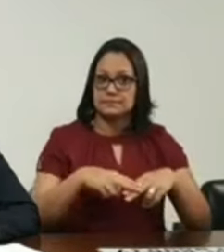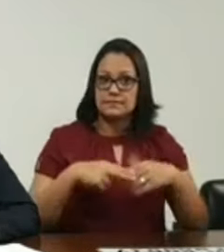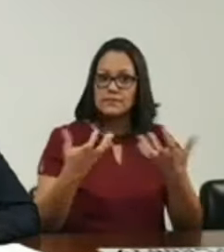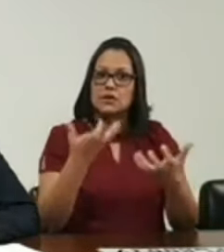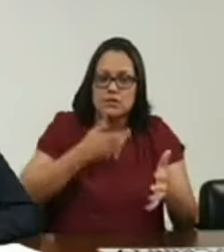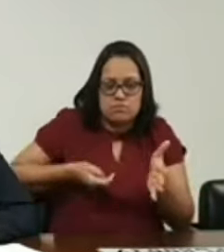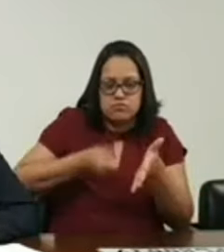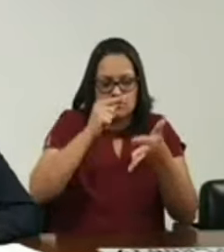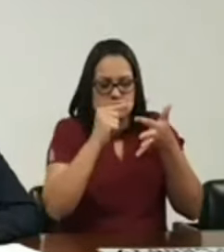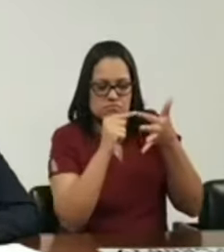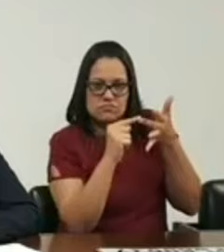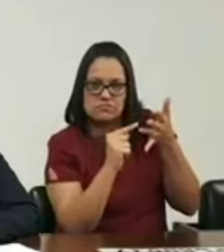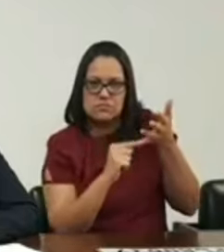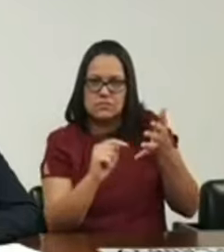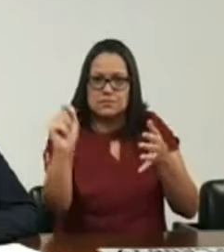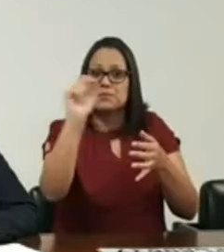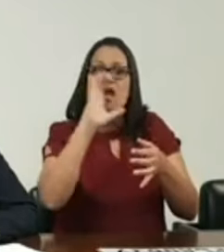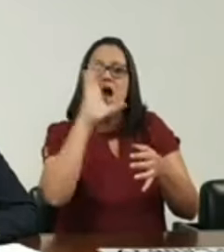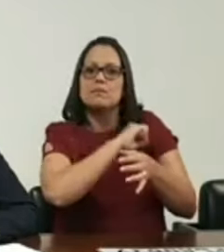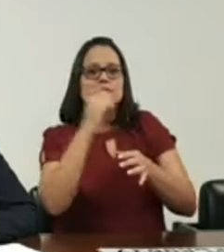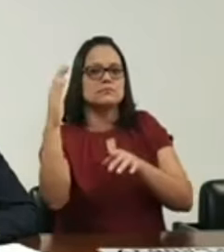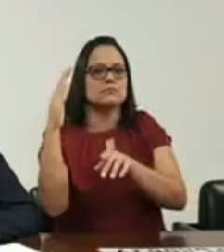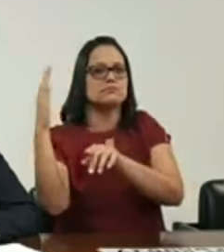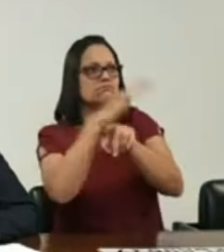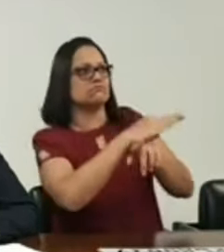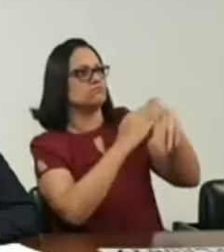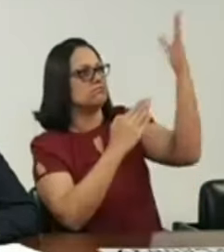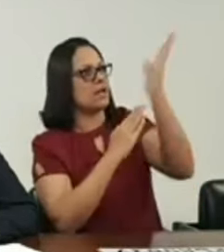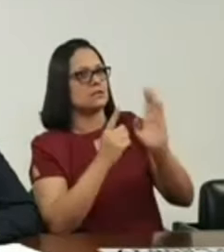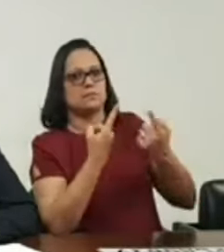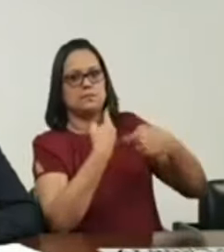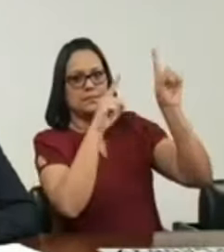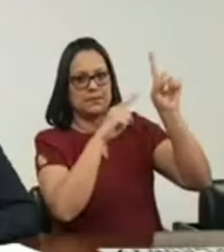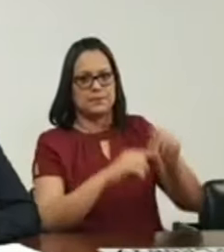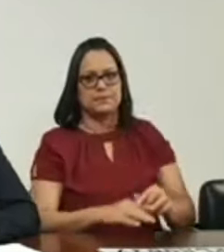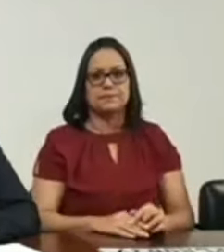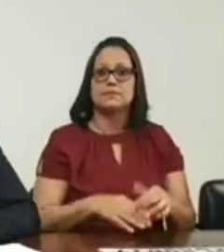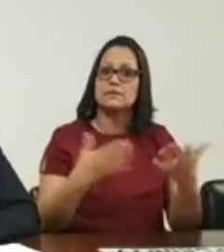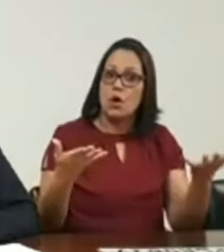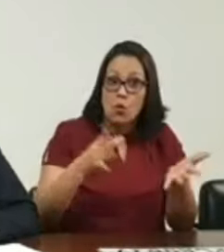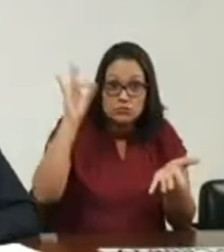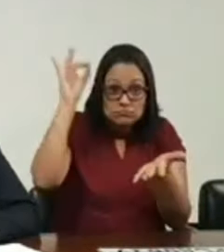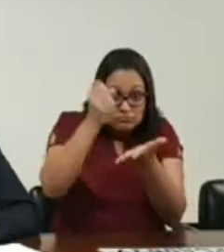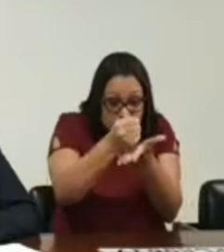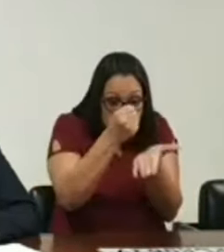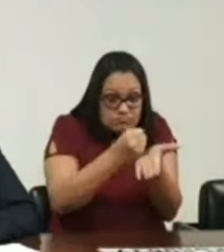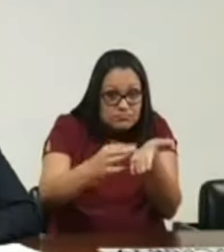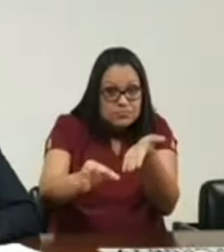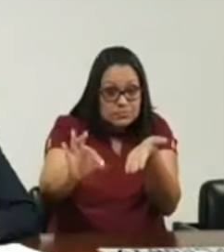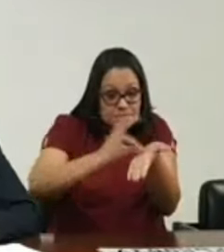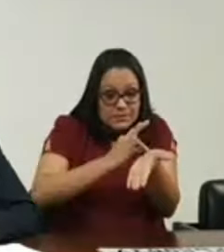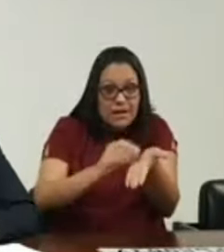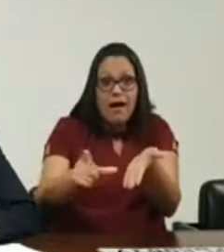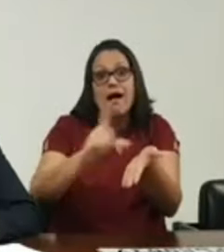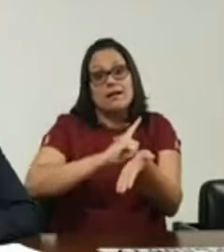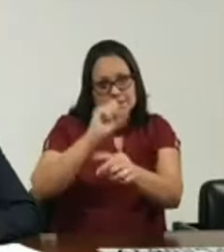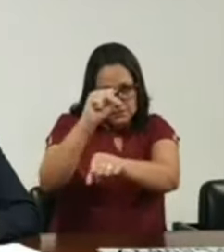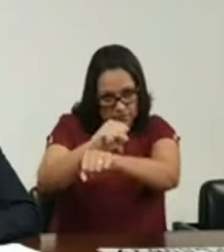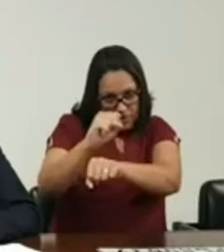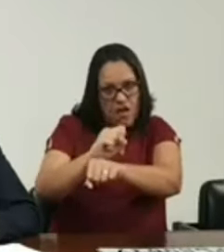essas vantagens comecem a resultar o mais rapidamente possível. Mas, mesmo antes da entrada em vigor do acordo, que deve levar algum tempo,